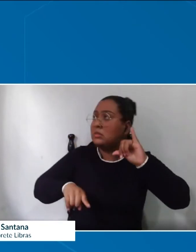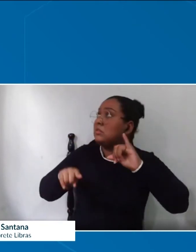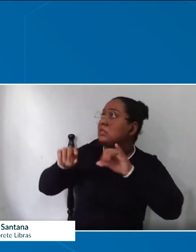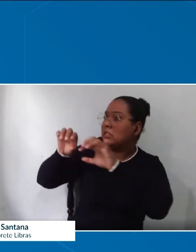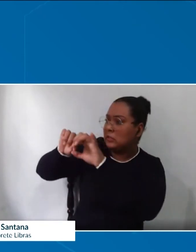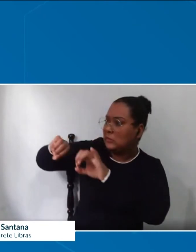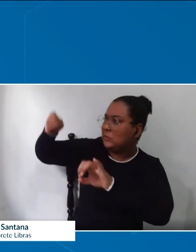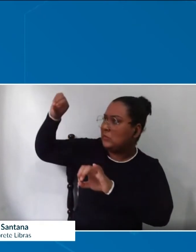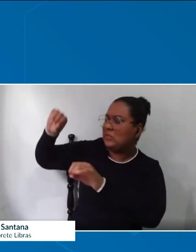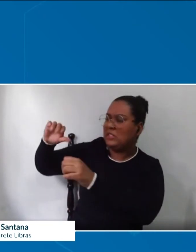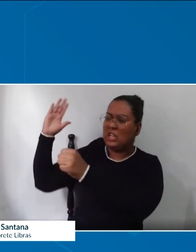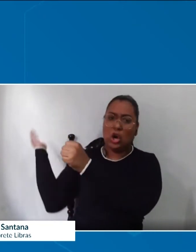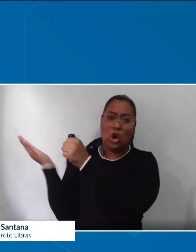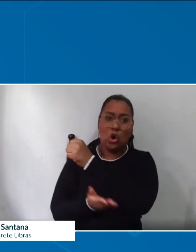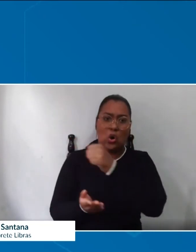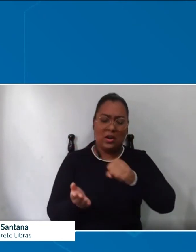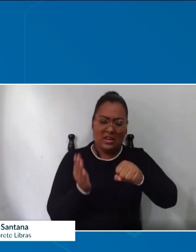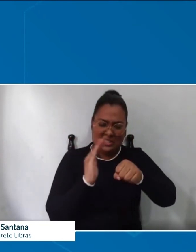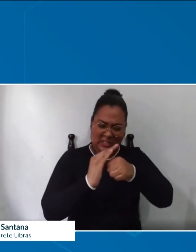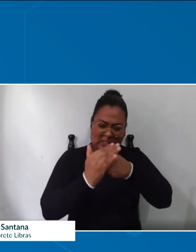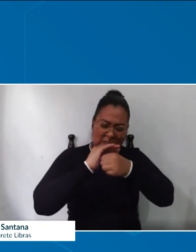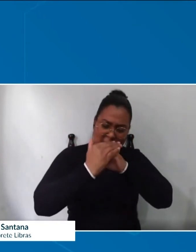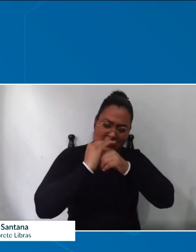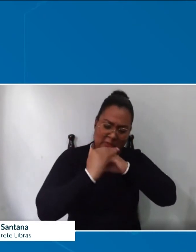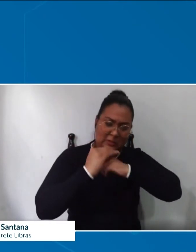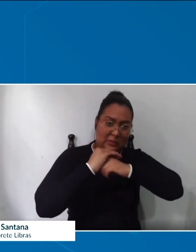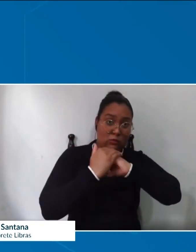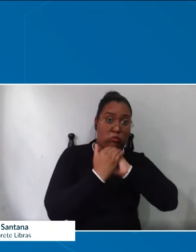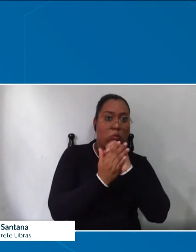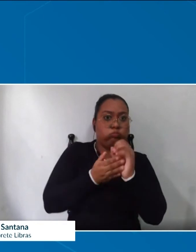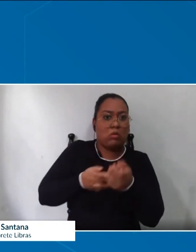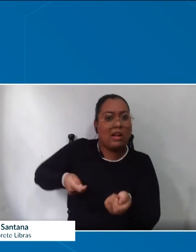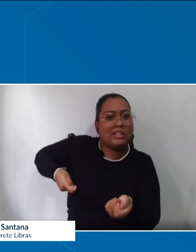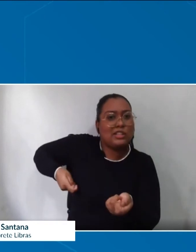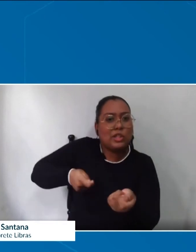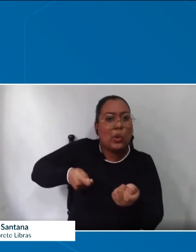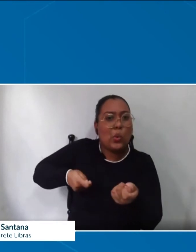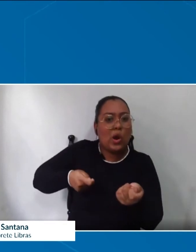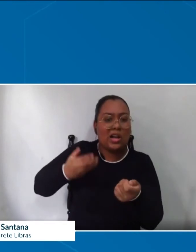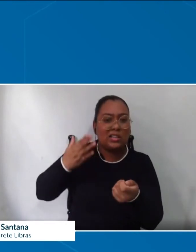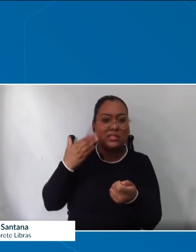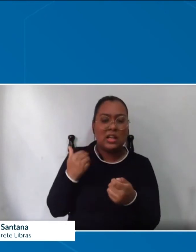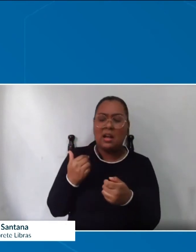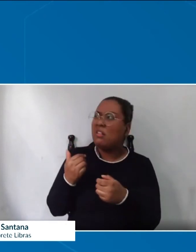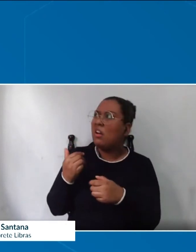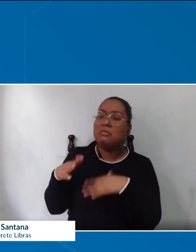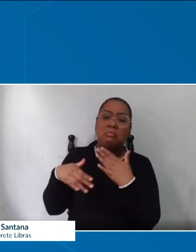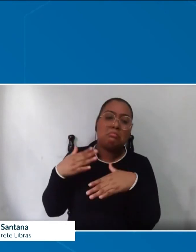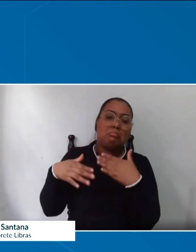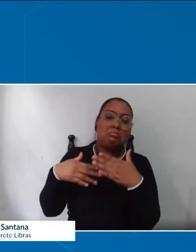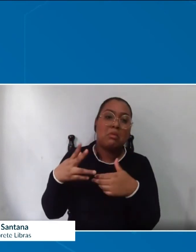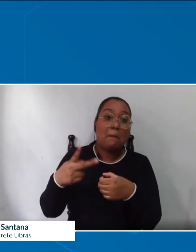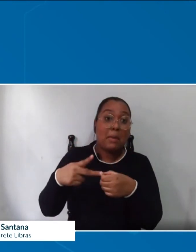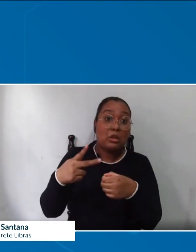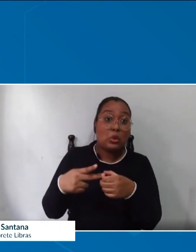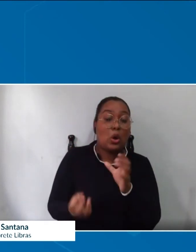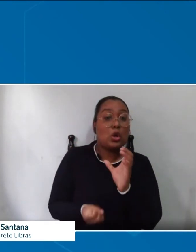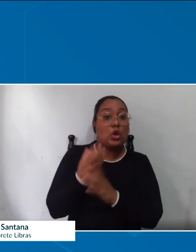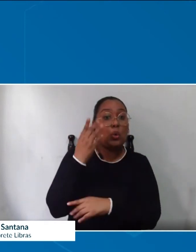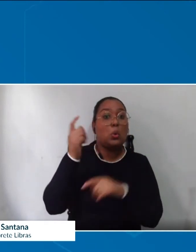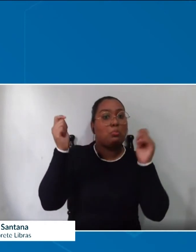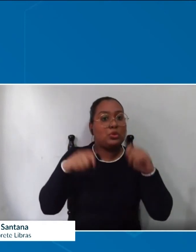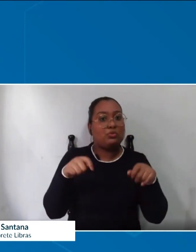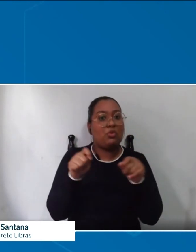sinuca. E com o plástico, a gente pode substituir esse tipo de material para poder produzir bolas de sinuca, não